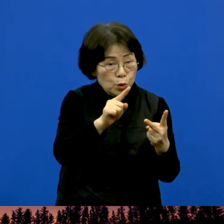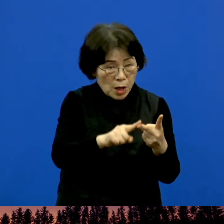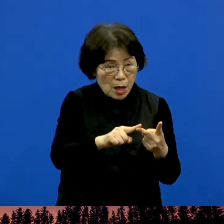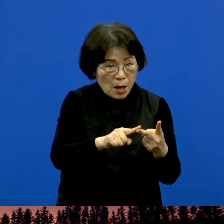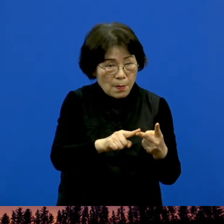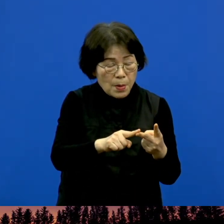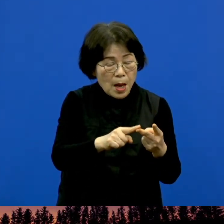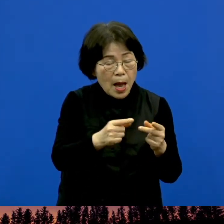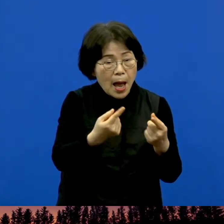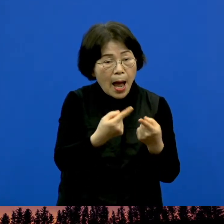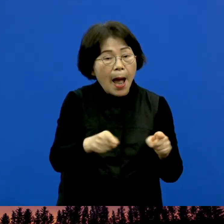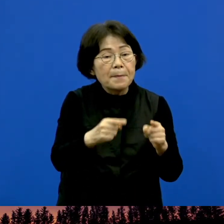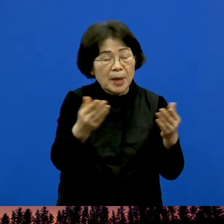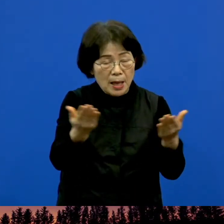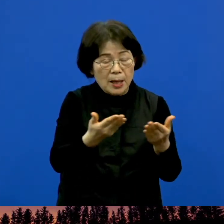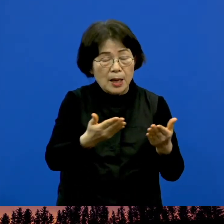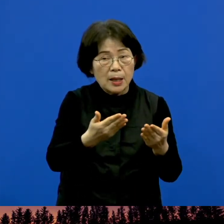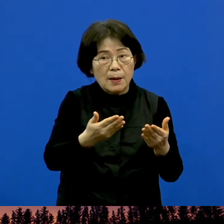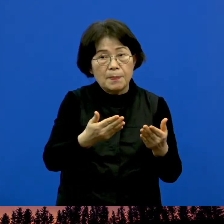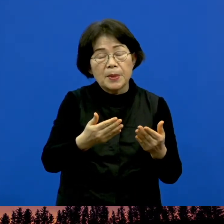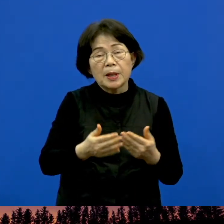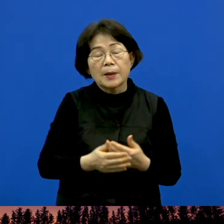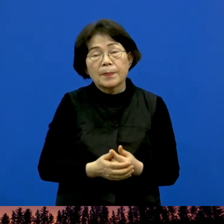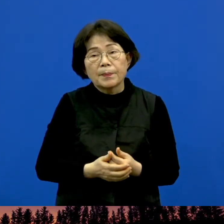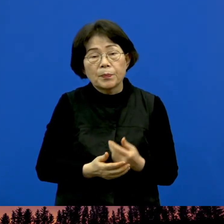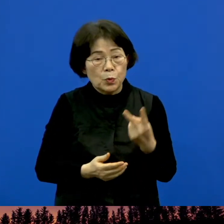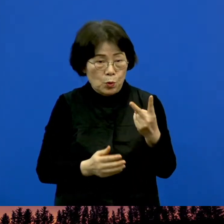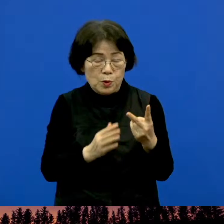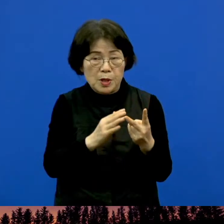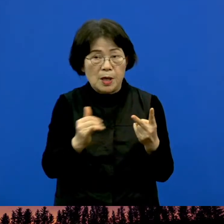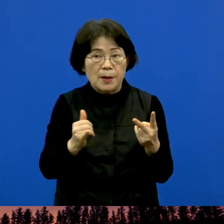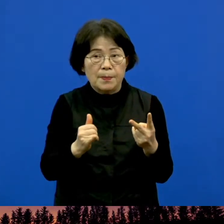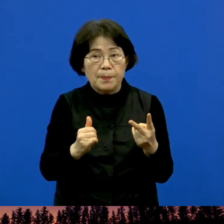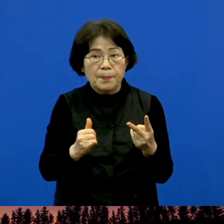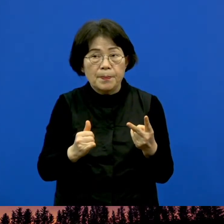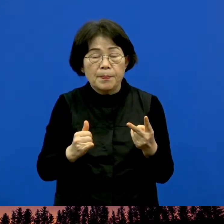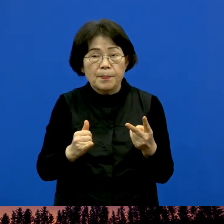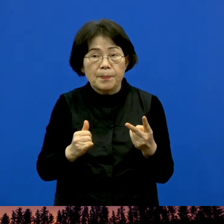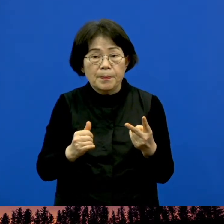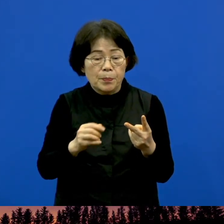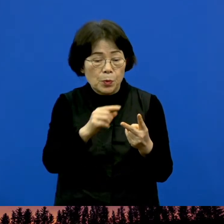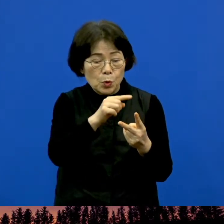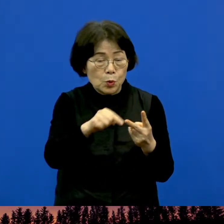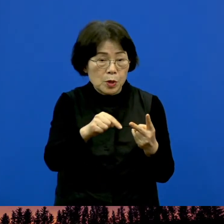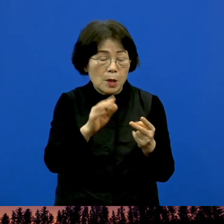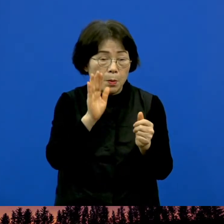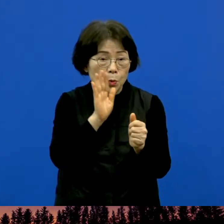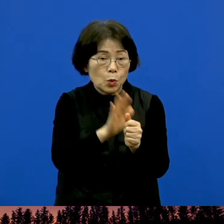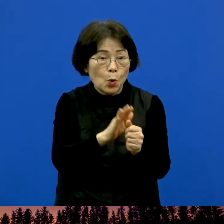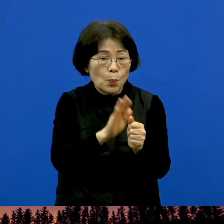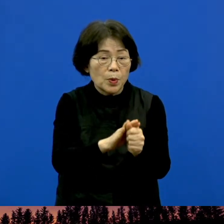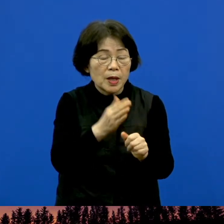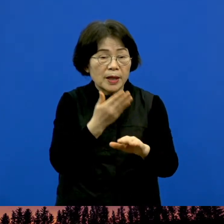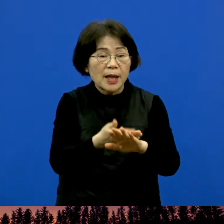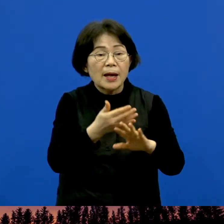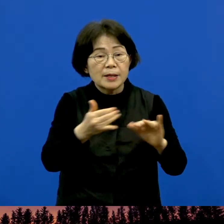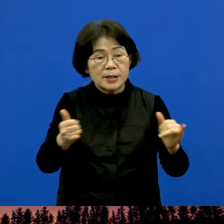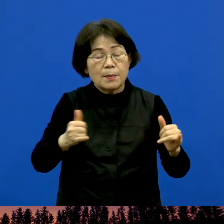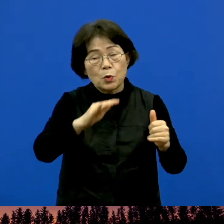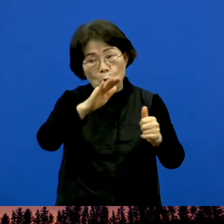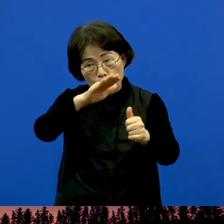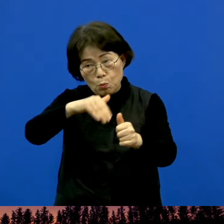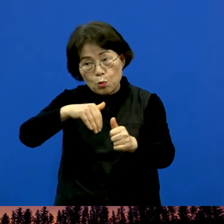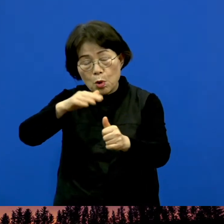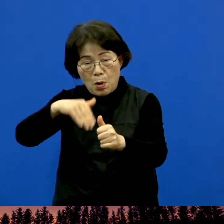것. 두 사람의 동력. 그리고 2절을 보면 그들을 돕는 또 다른 사람을 불러요.